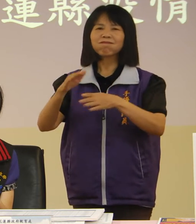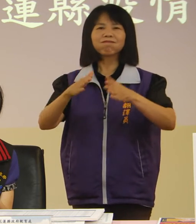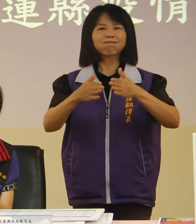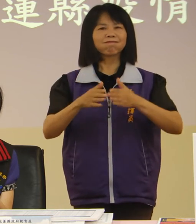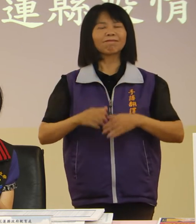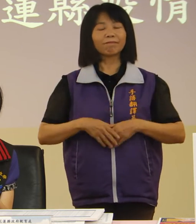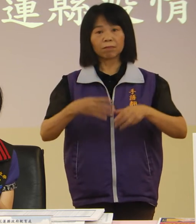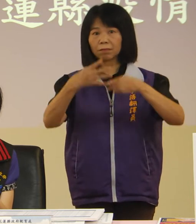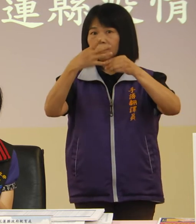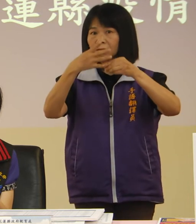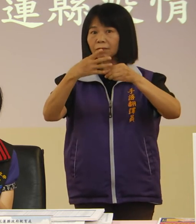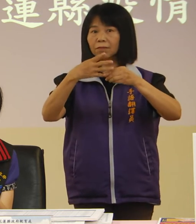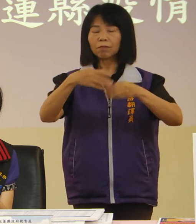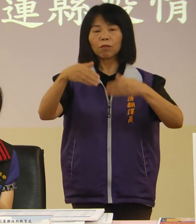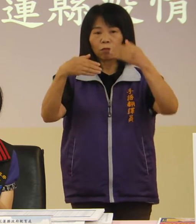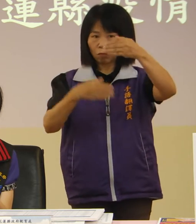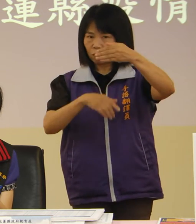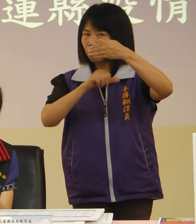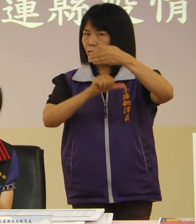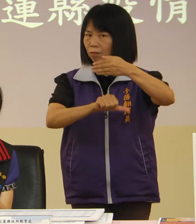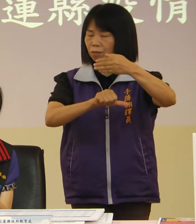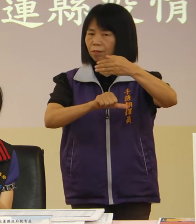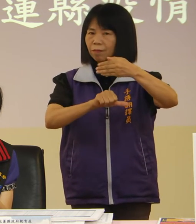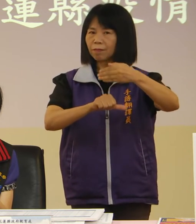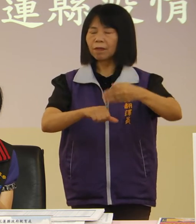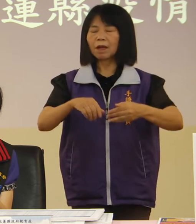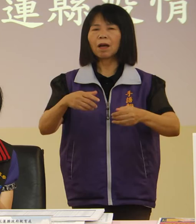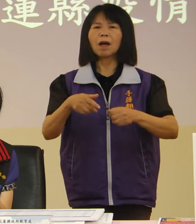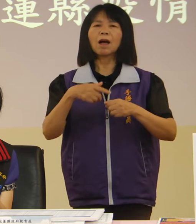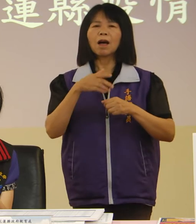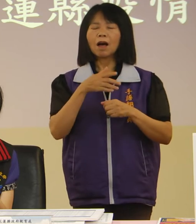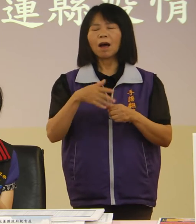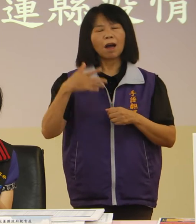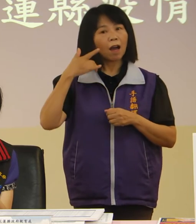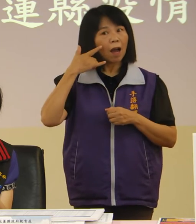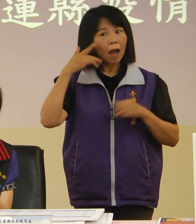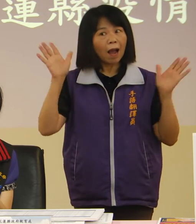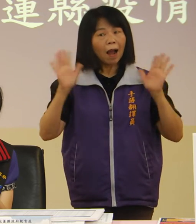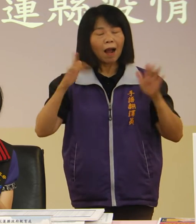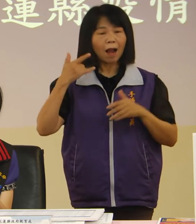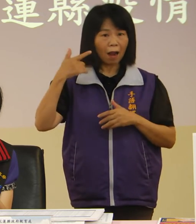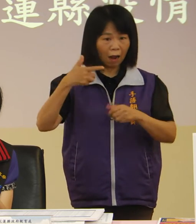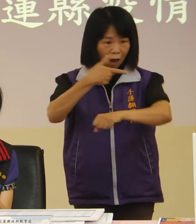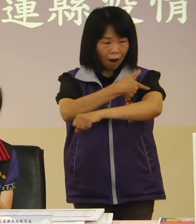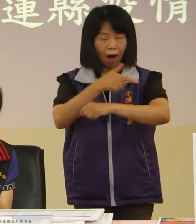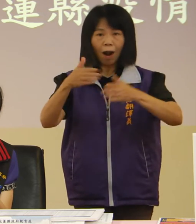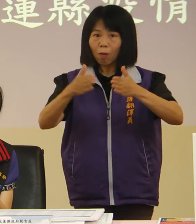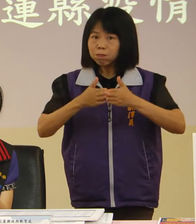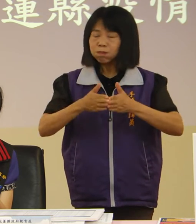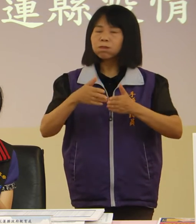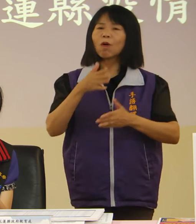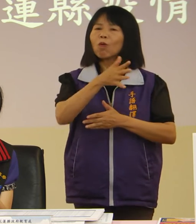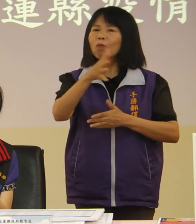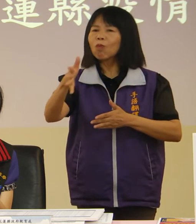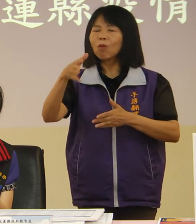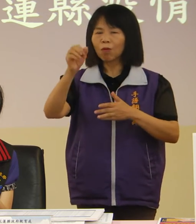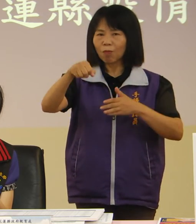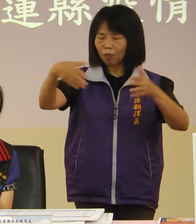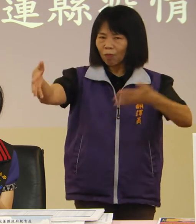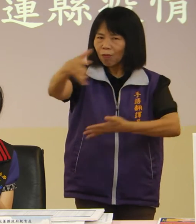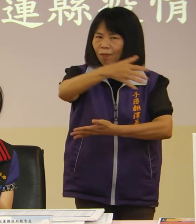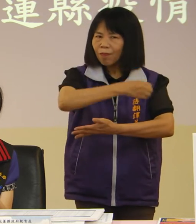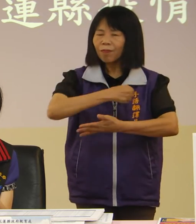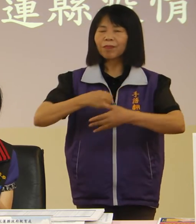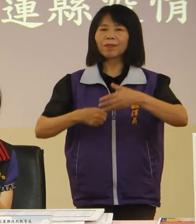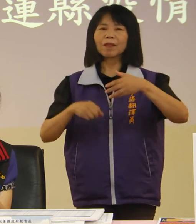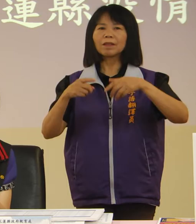理。第四，我们在9月5号会回收疫苗接种的意愿书，那之后改定日期，预计在9月12到16日执